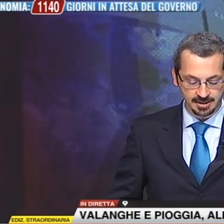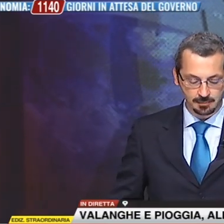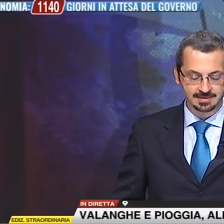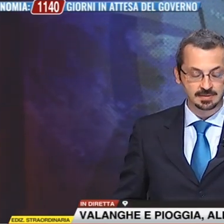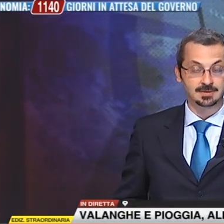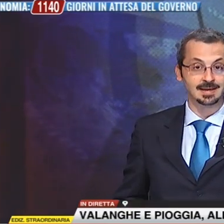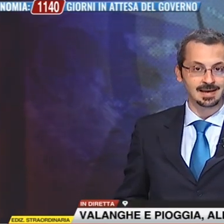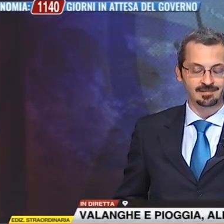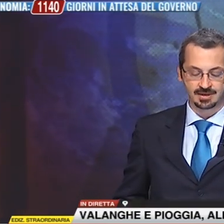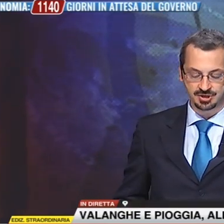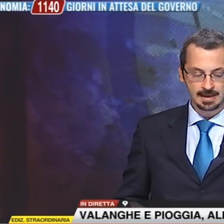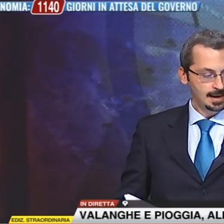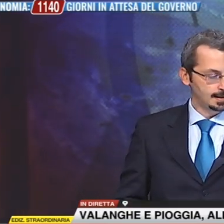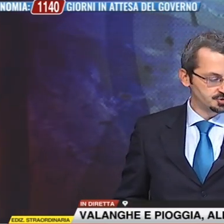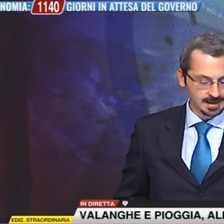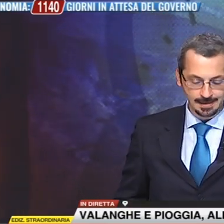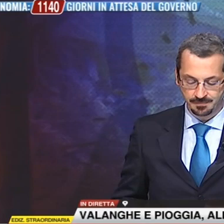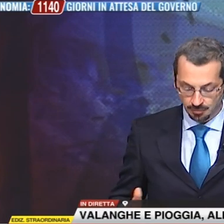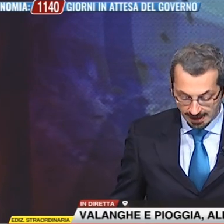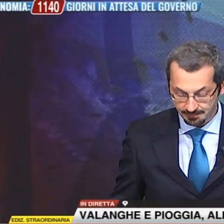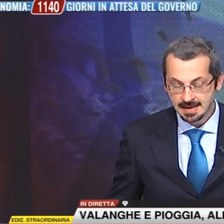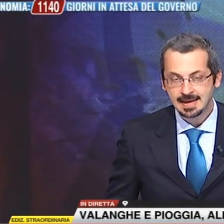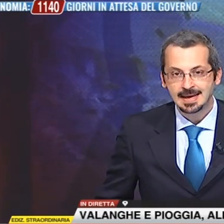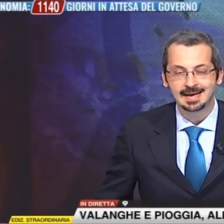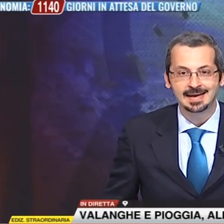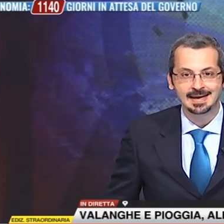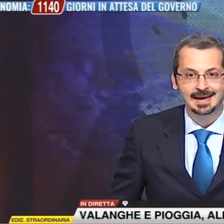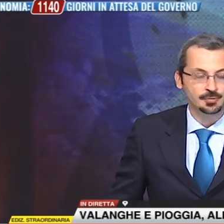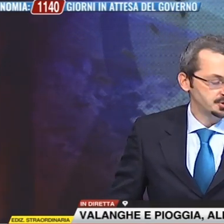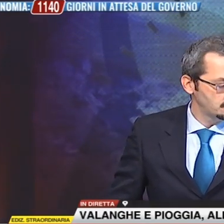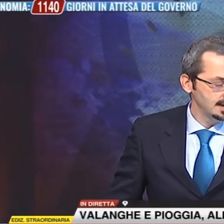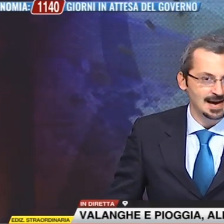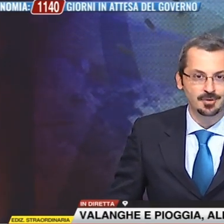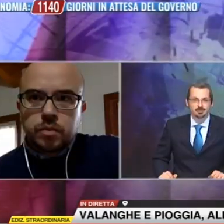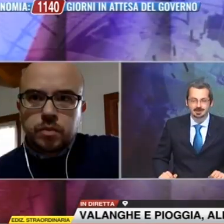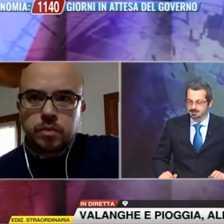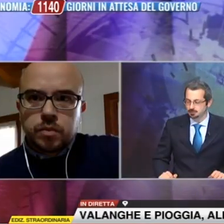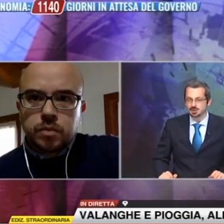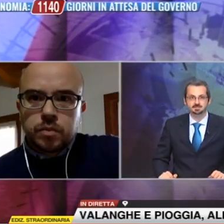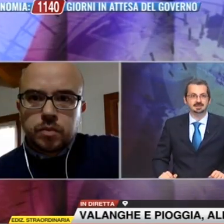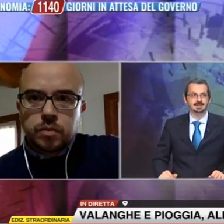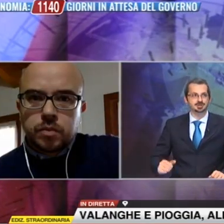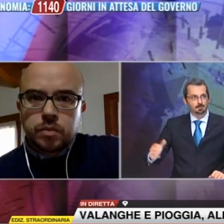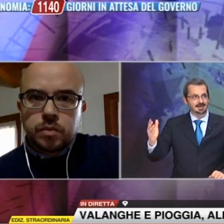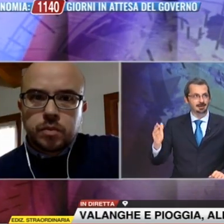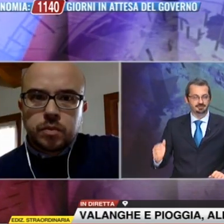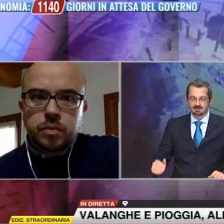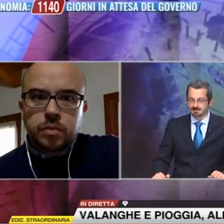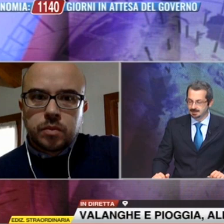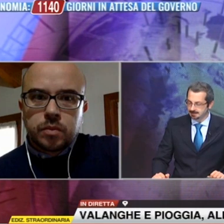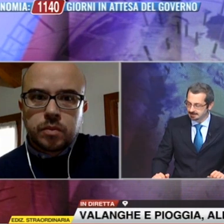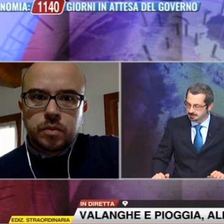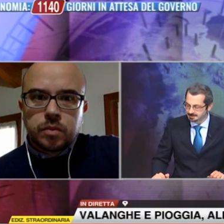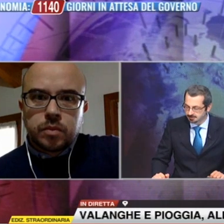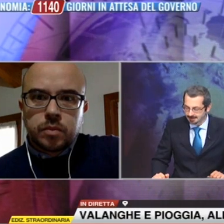alla leggera una situazione che invece leggera non è. Allora ci colleghiamo con i nostri due ospiti che ci accompagneranno fino alla